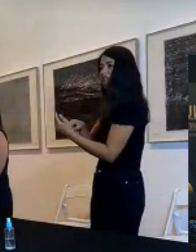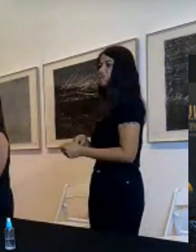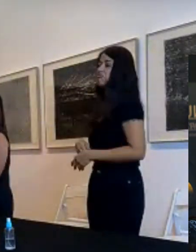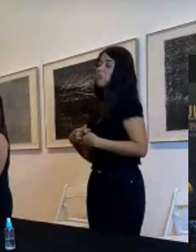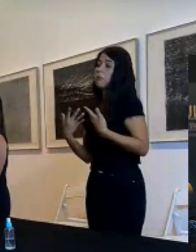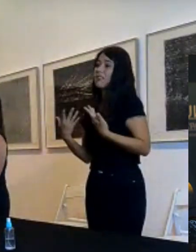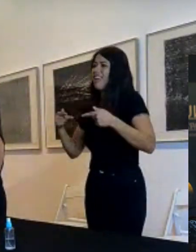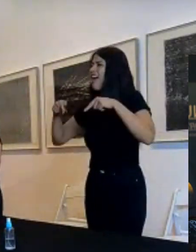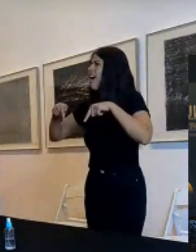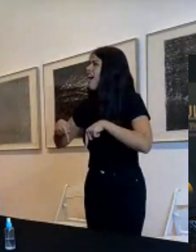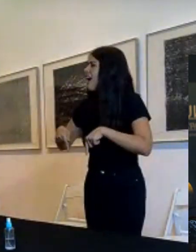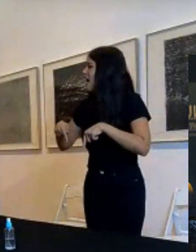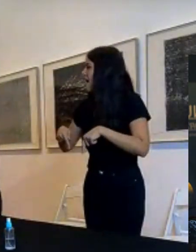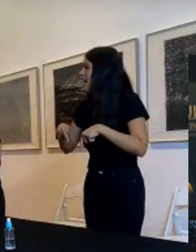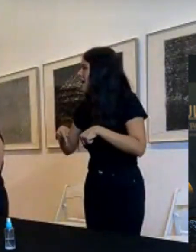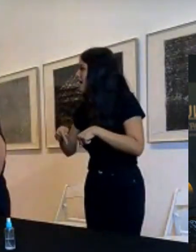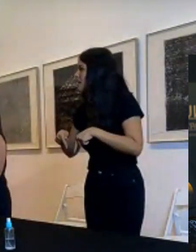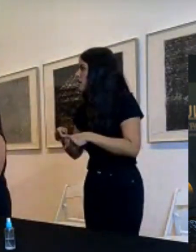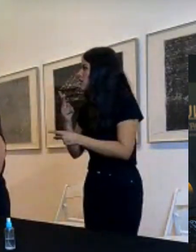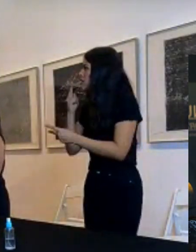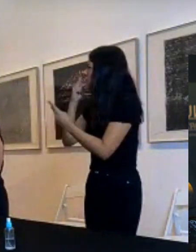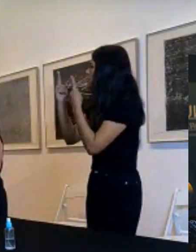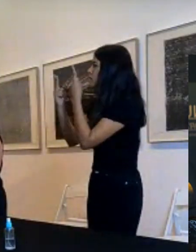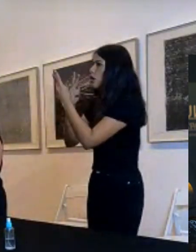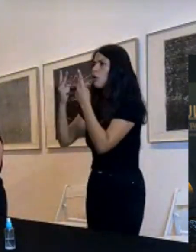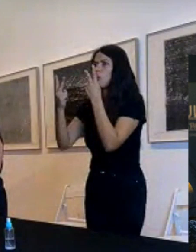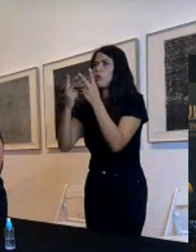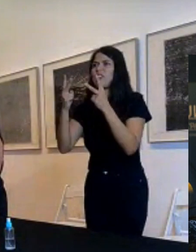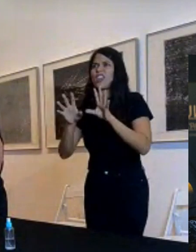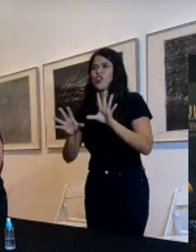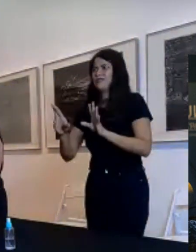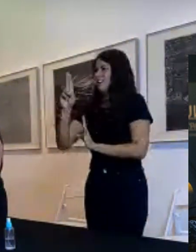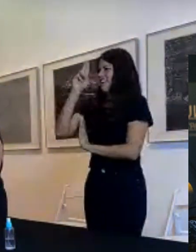Mientras acá ves un montón de cosas raras.